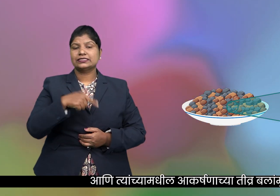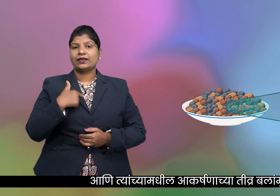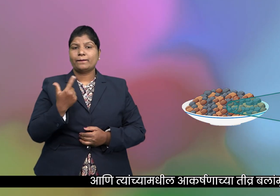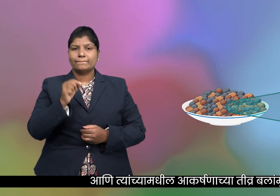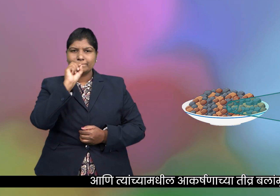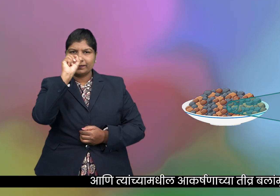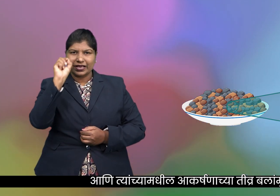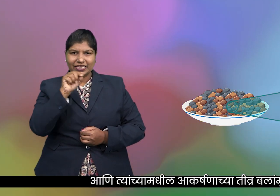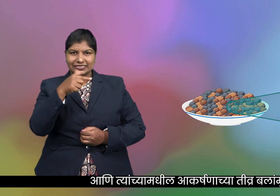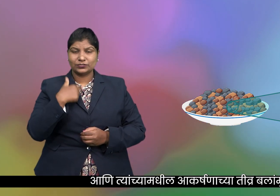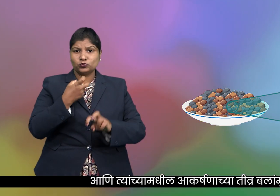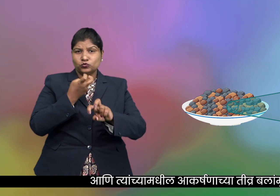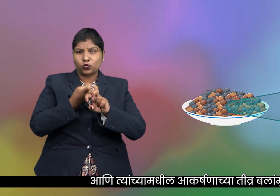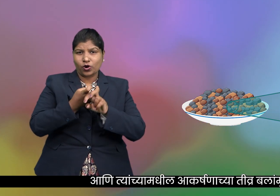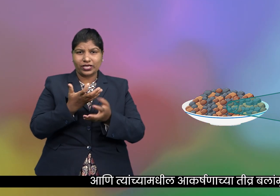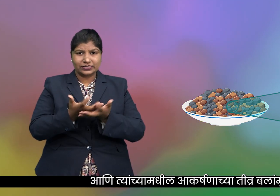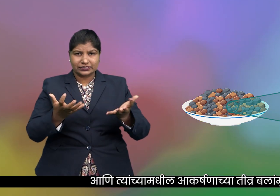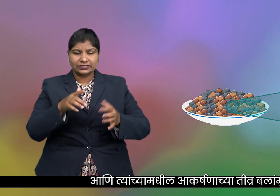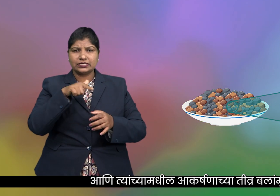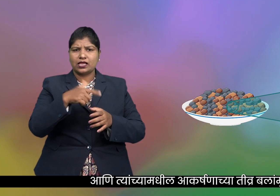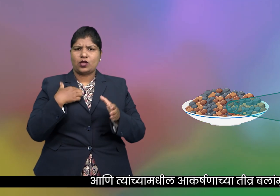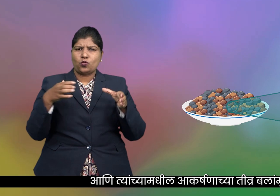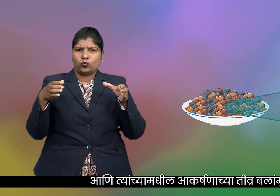आणि त्यांच्यामधली आकर्षणाची तीव्र बलामुळे